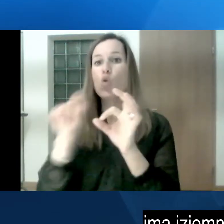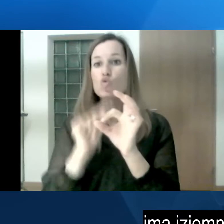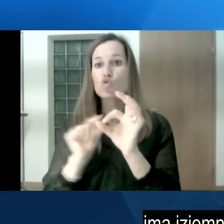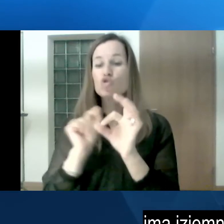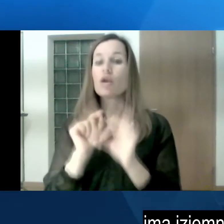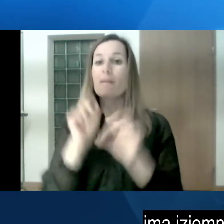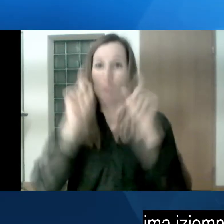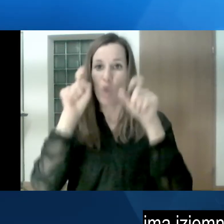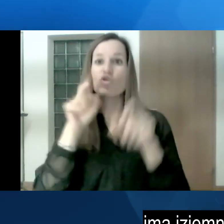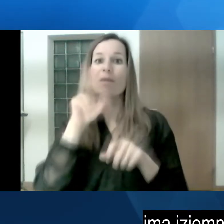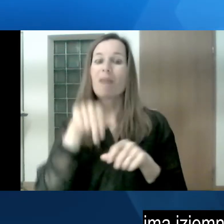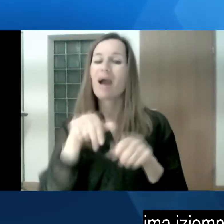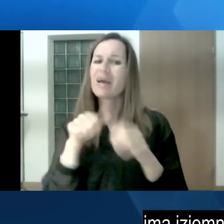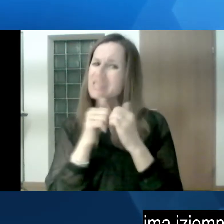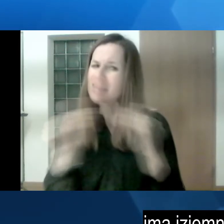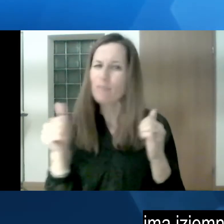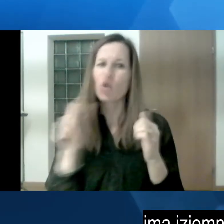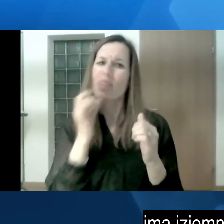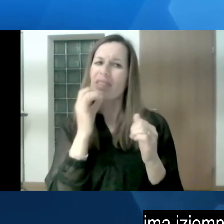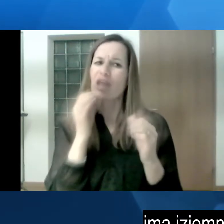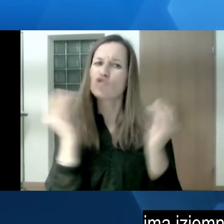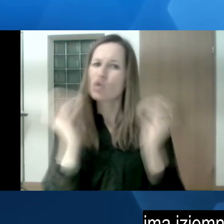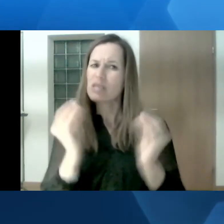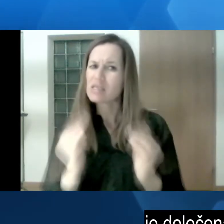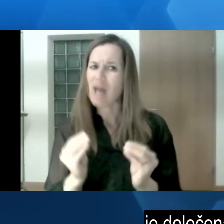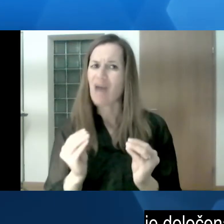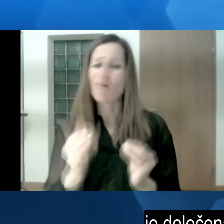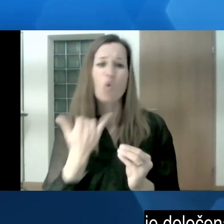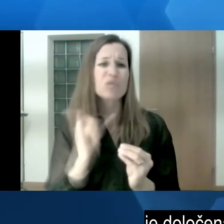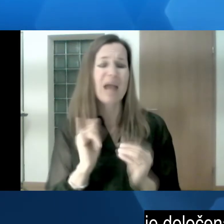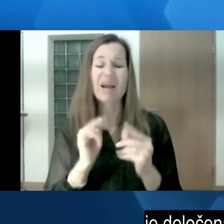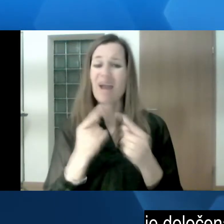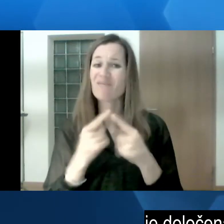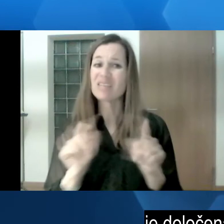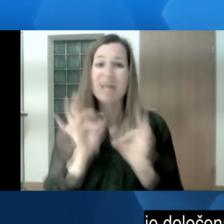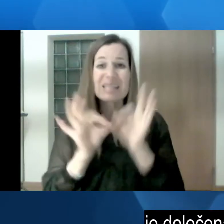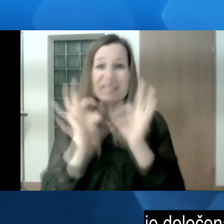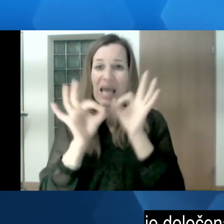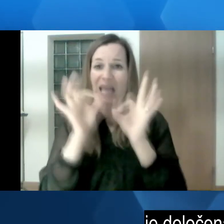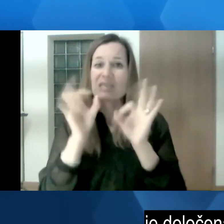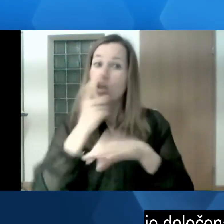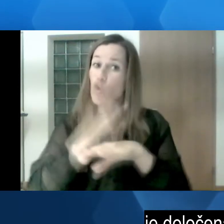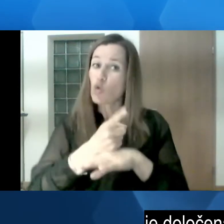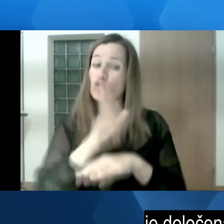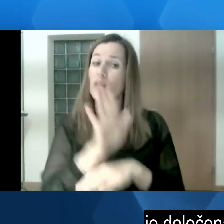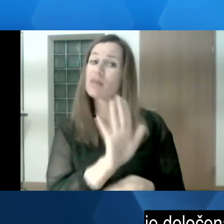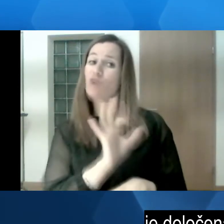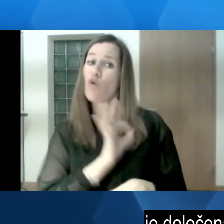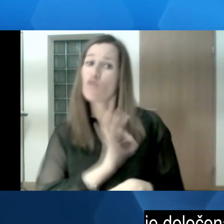izjemno natančno sestavo, praktično vsaka vrsta celice določena, ima svojo funkcijo in